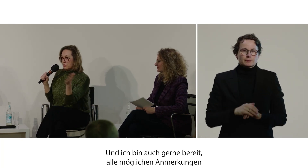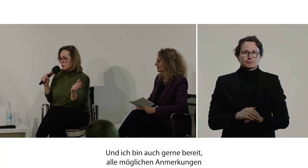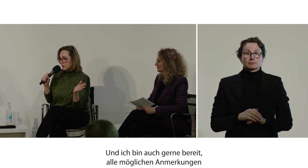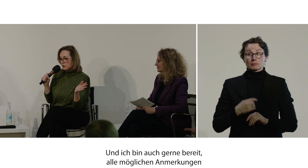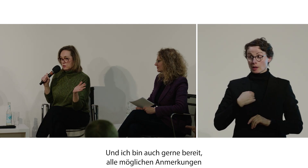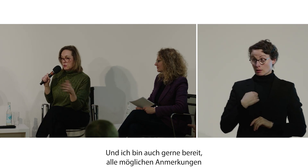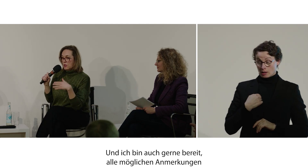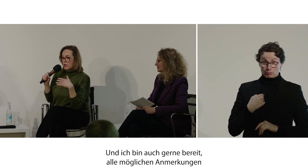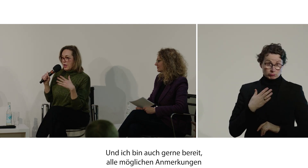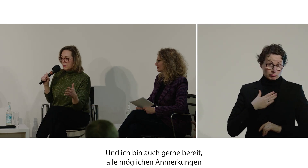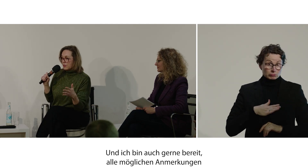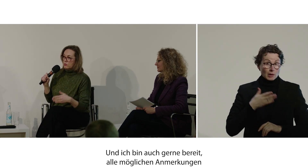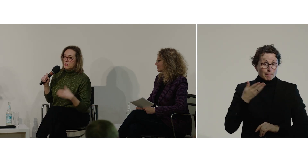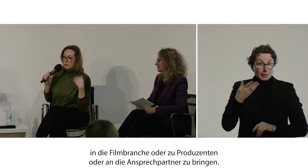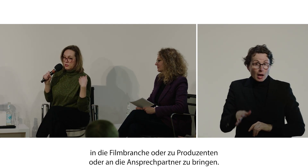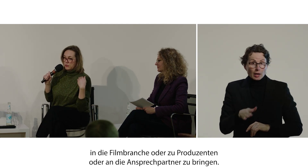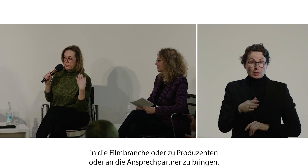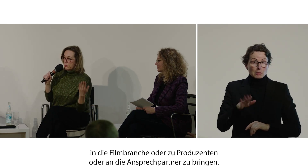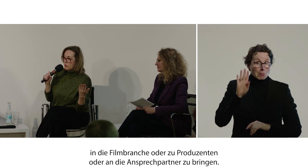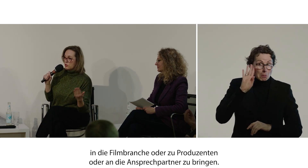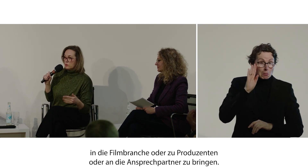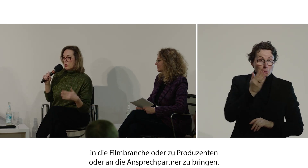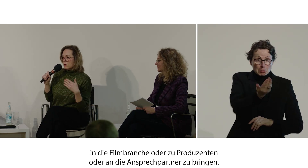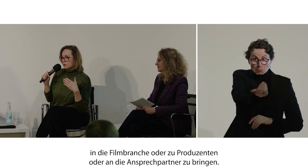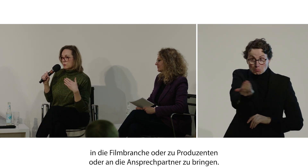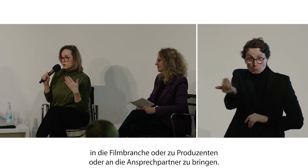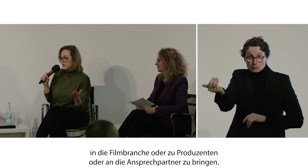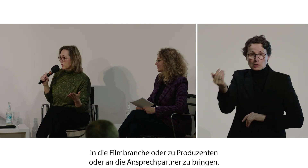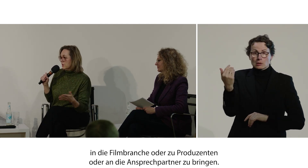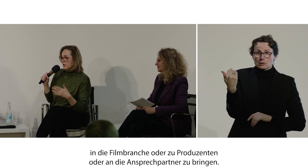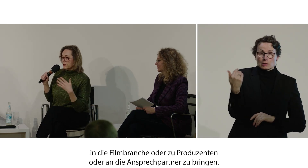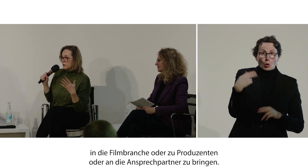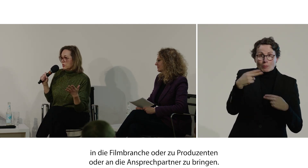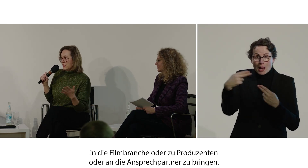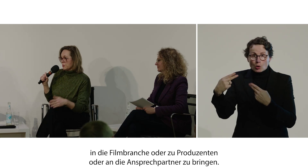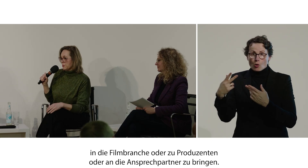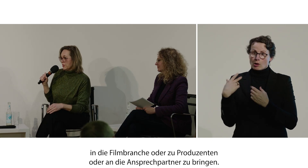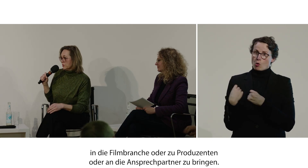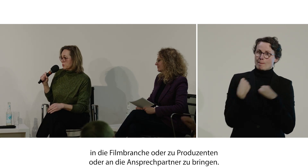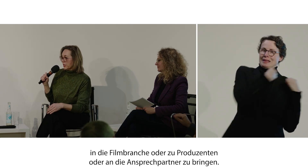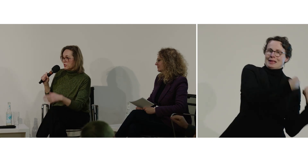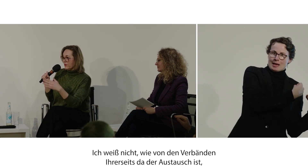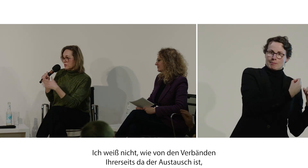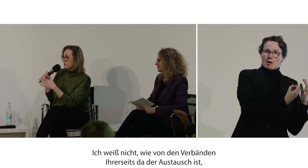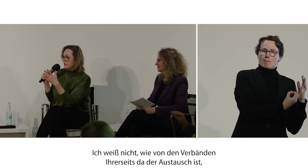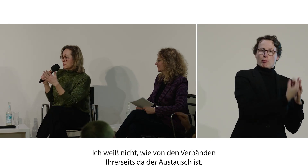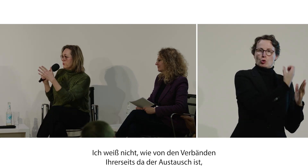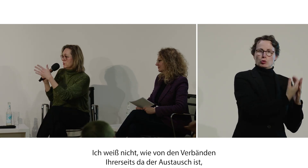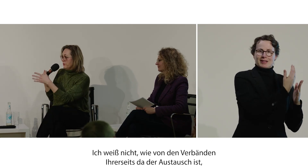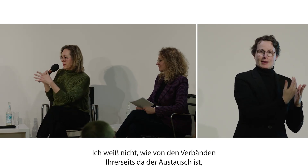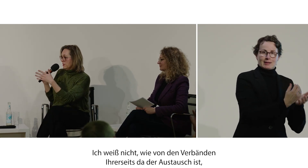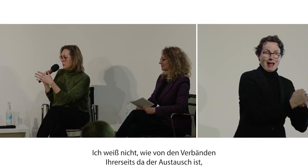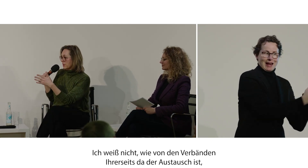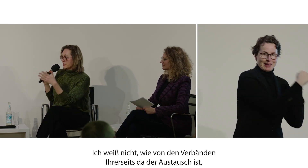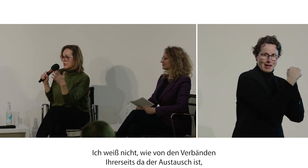alle möglichen Anmerkungen in die Filmbranche oder auch zur Produzentenallianz oder an die Ansprechpartner zu bringen. Ich weiß nicht, wie